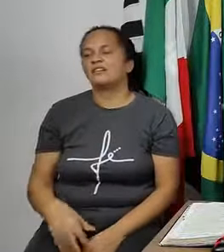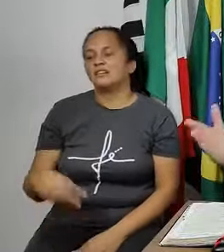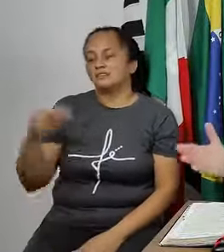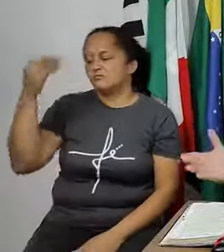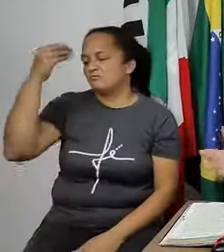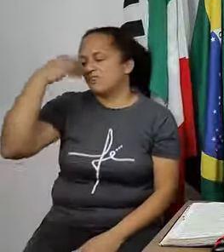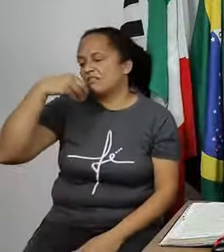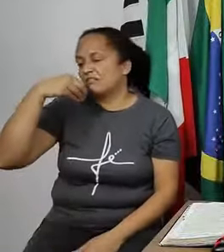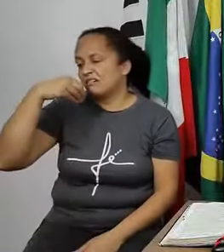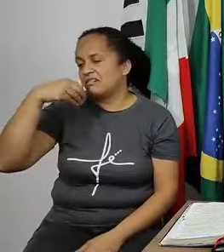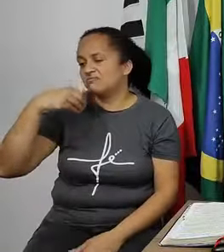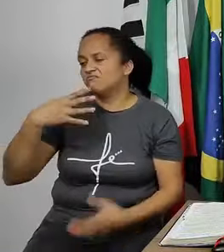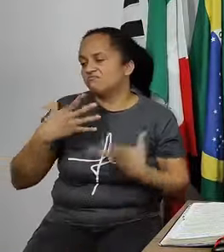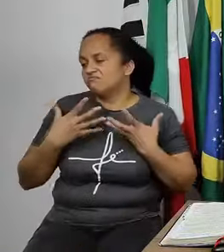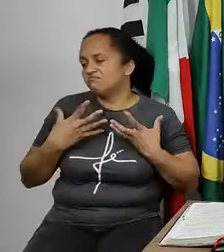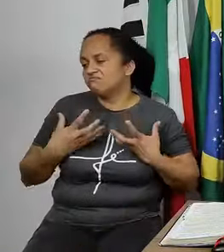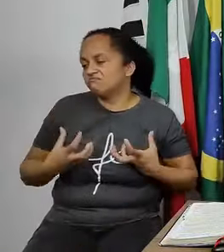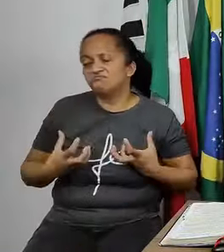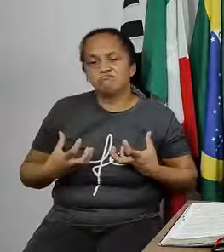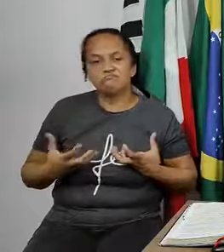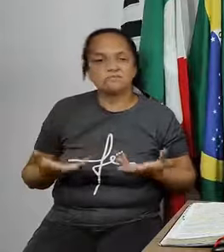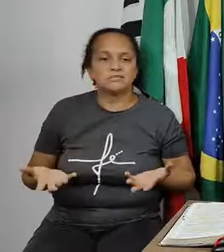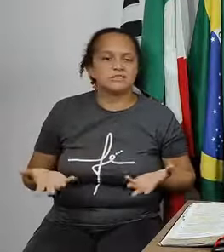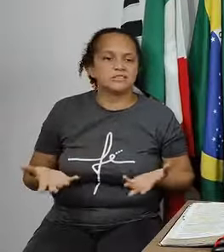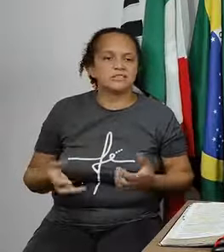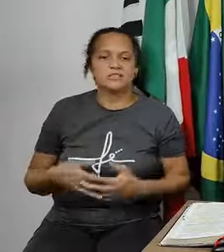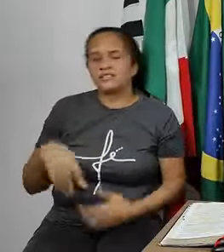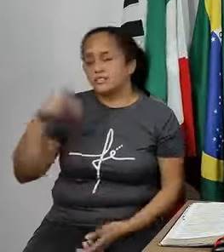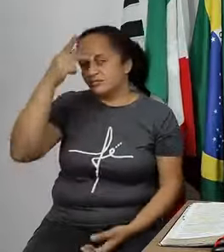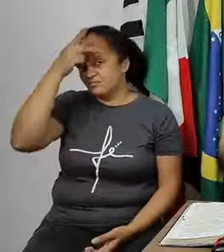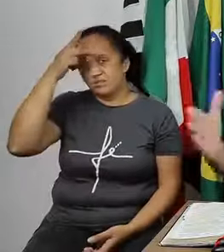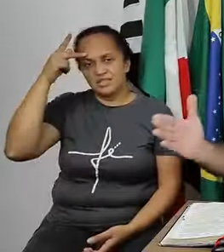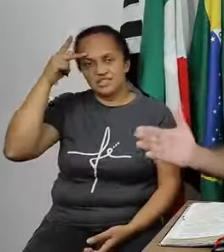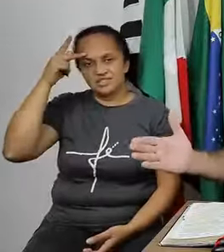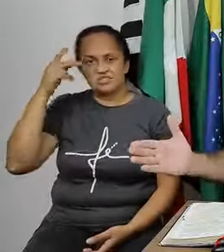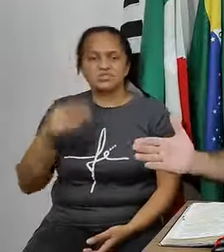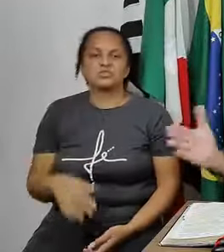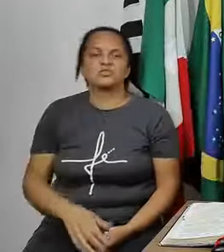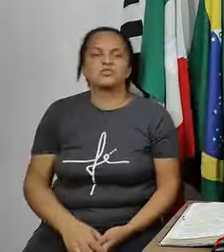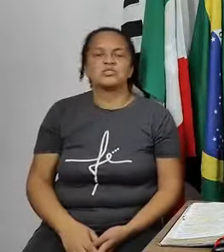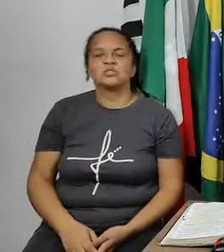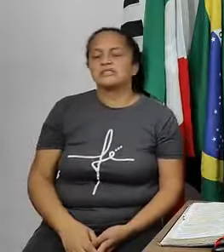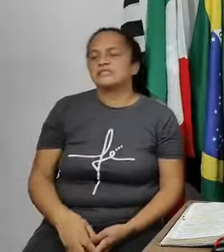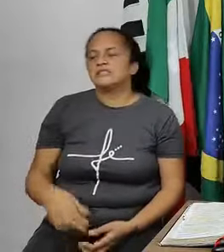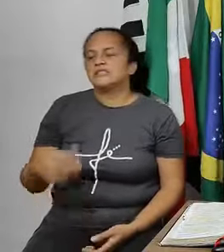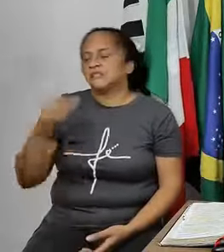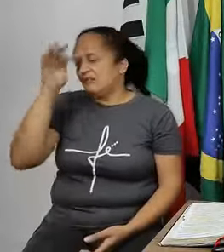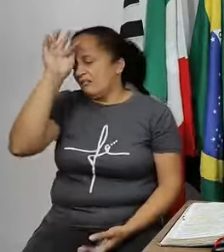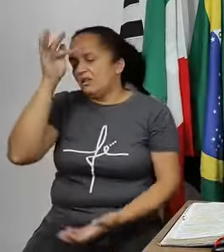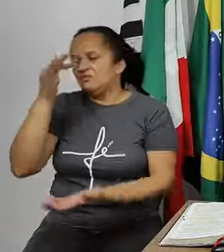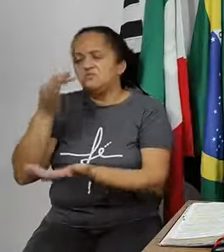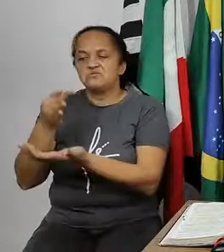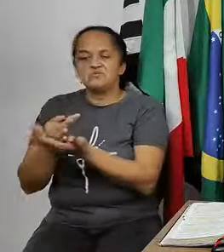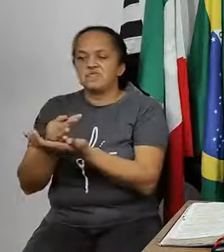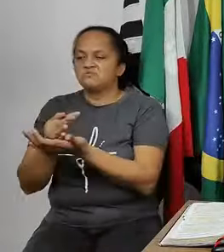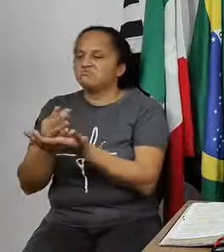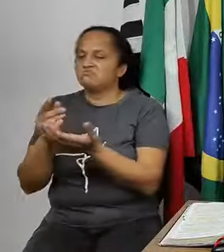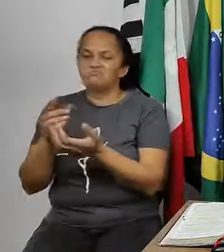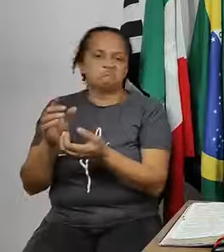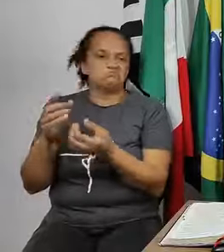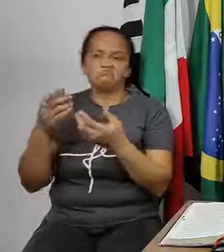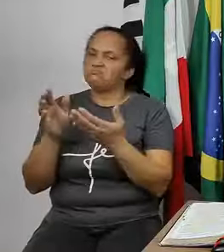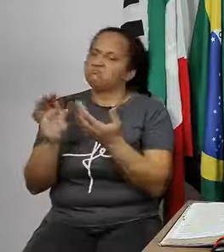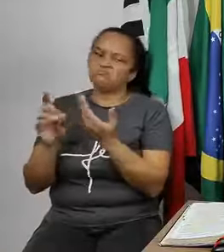o abatimento, entendeu? Aí a pessoa acaba naufragando na fé. Por isso que